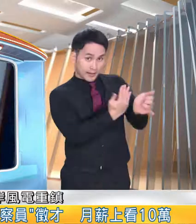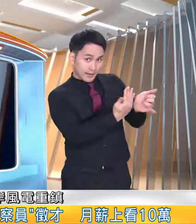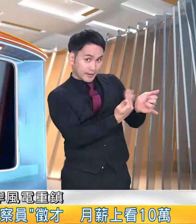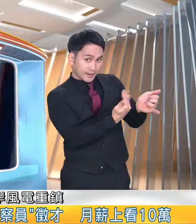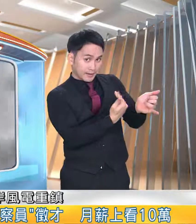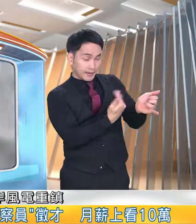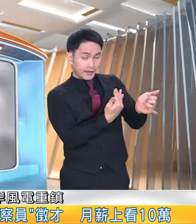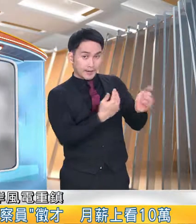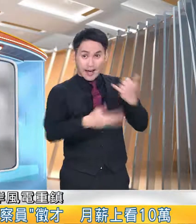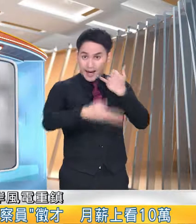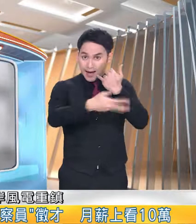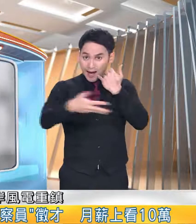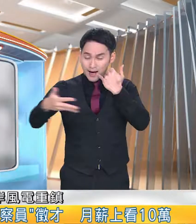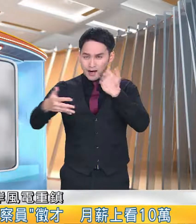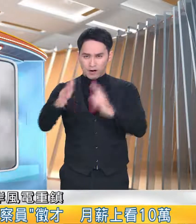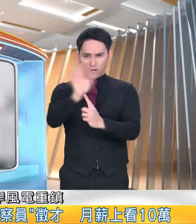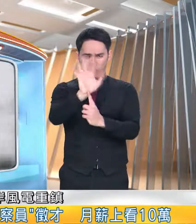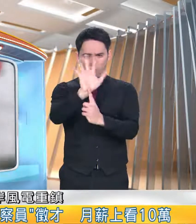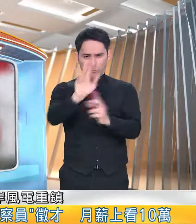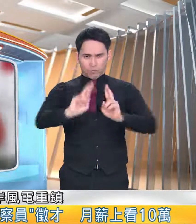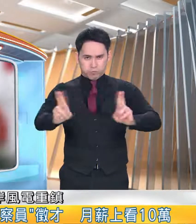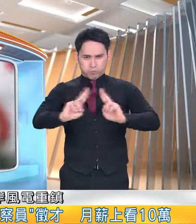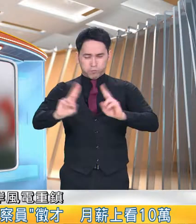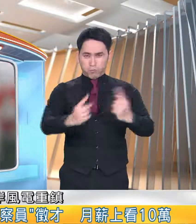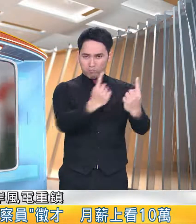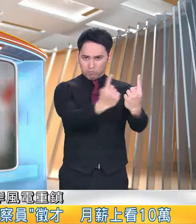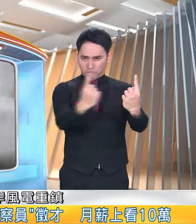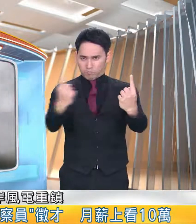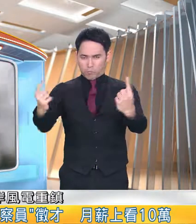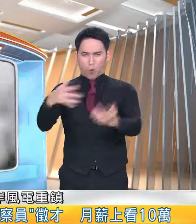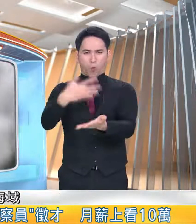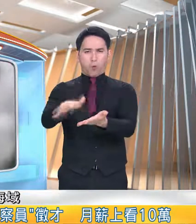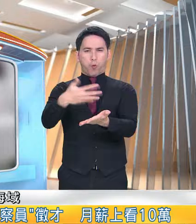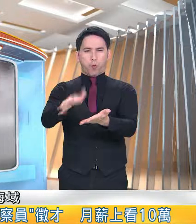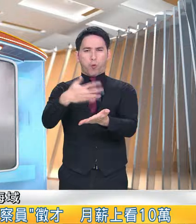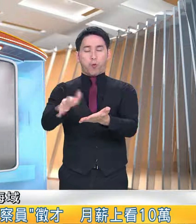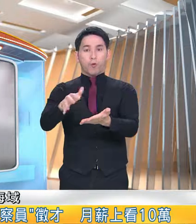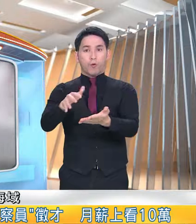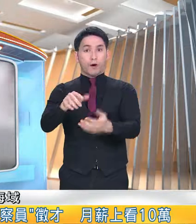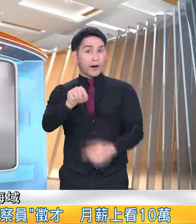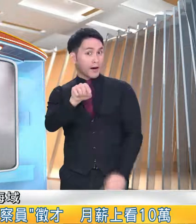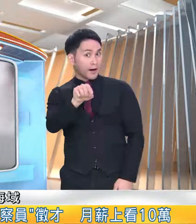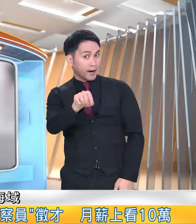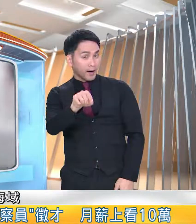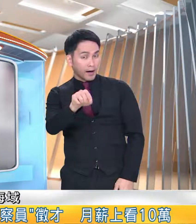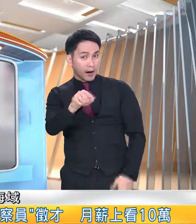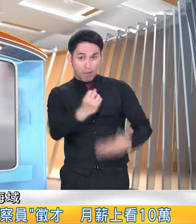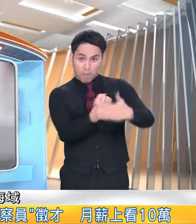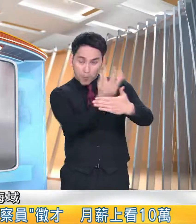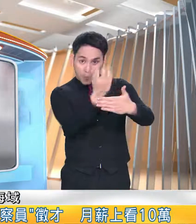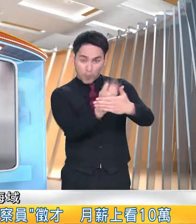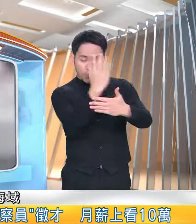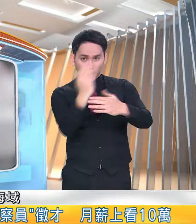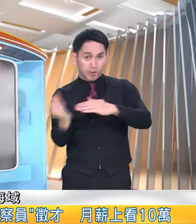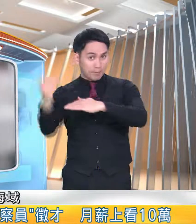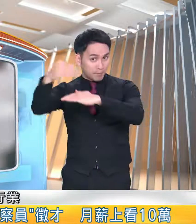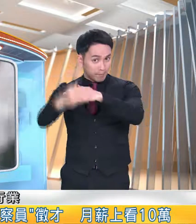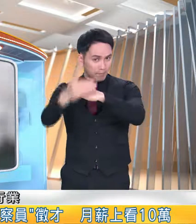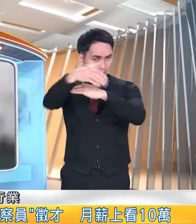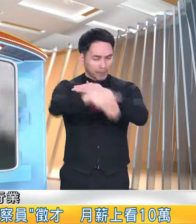台湾西海岸是离岸风电的重镇，也是鲸豚出没的海域。而现